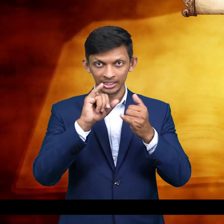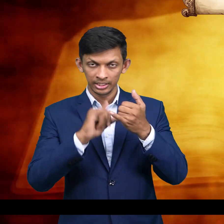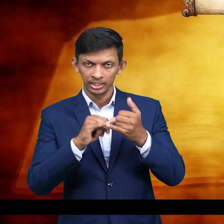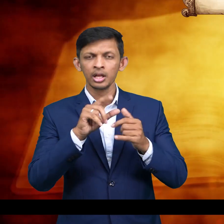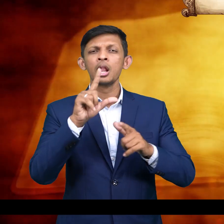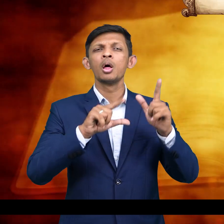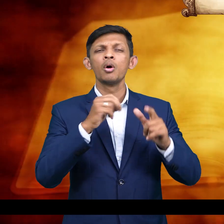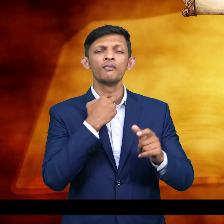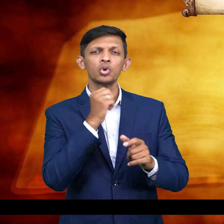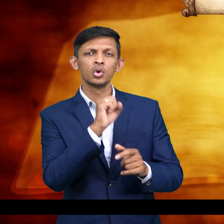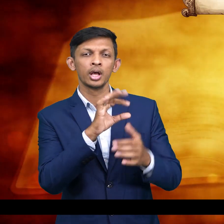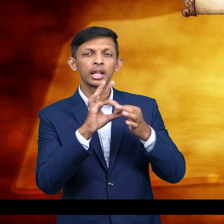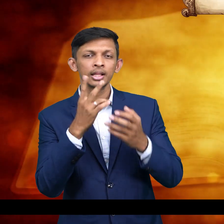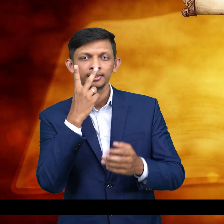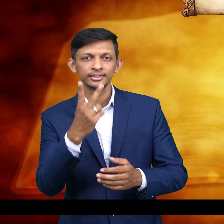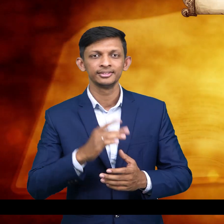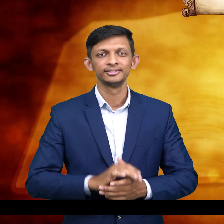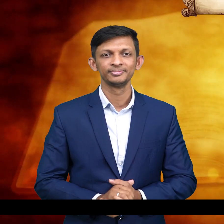वेद.